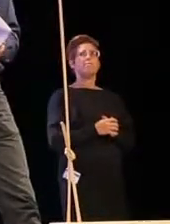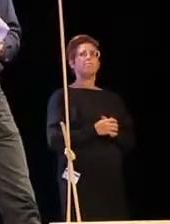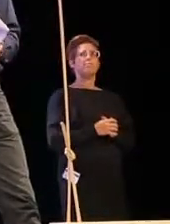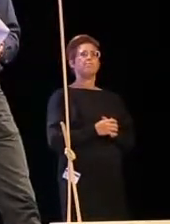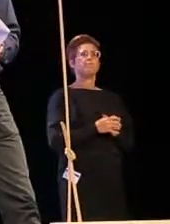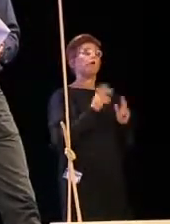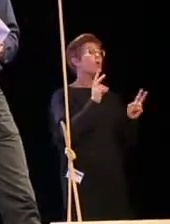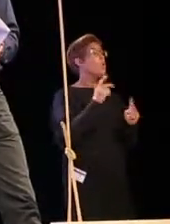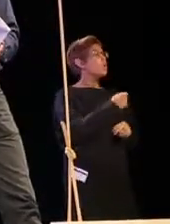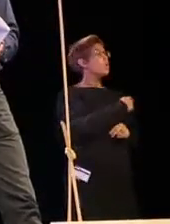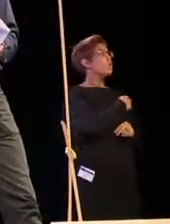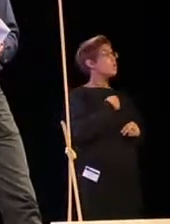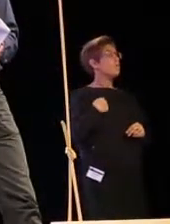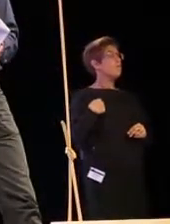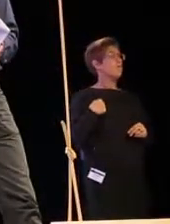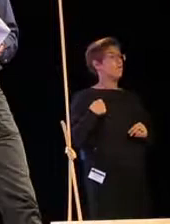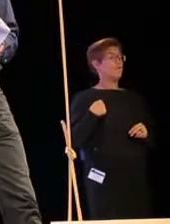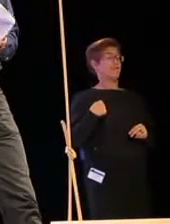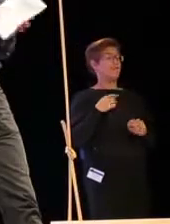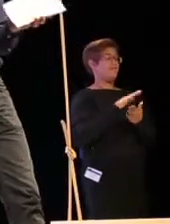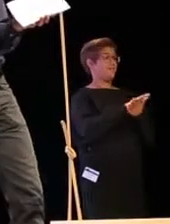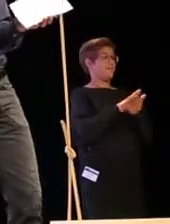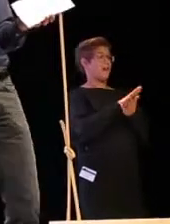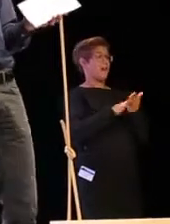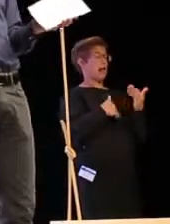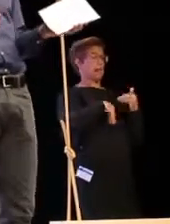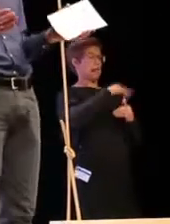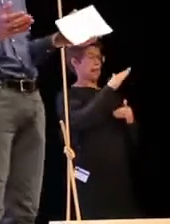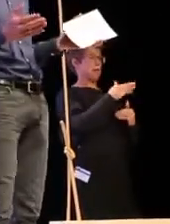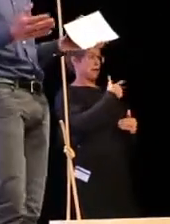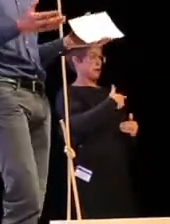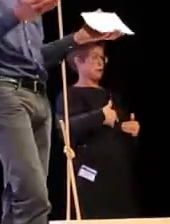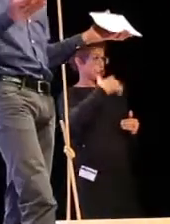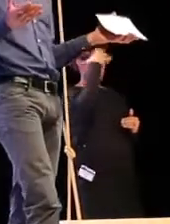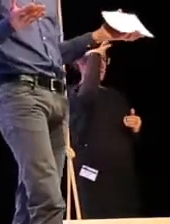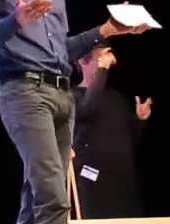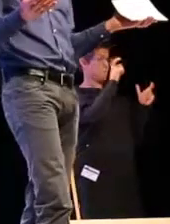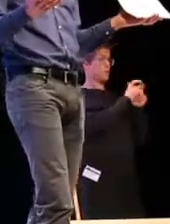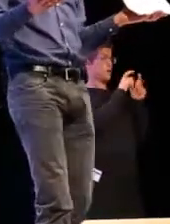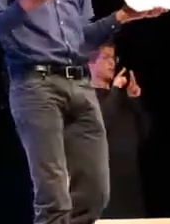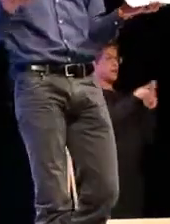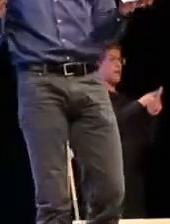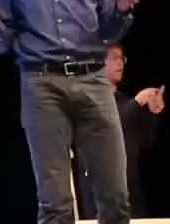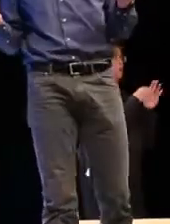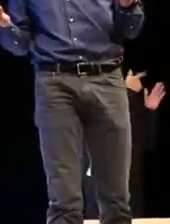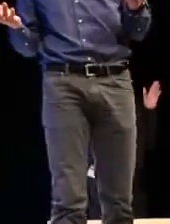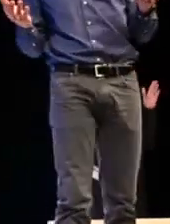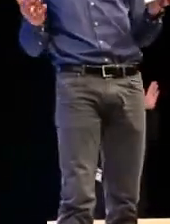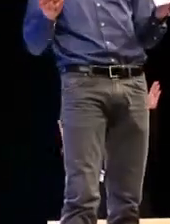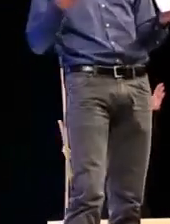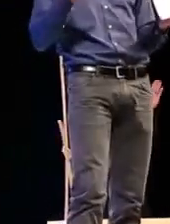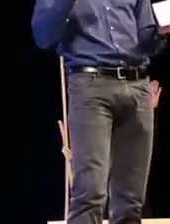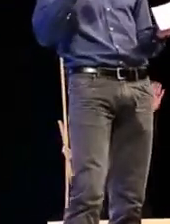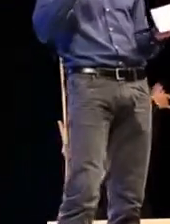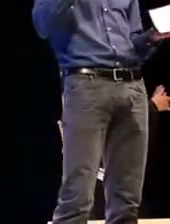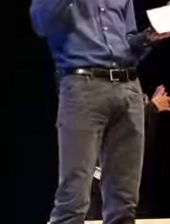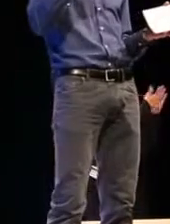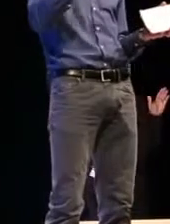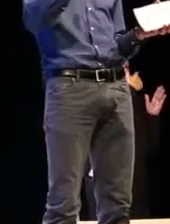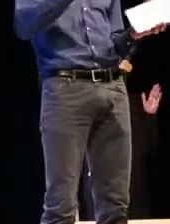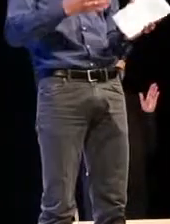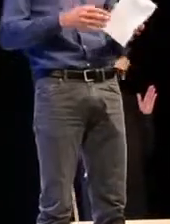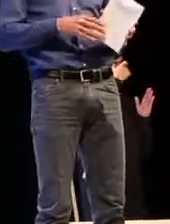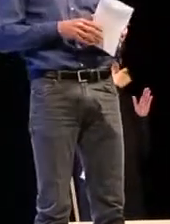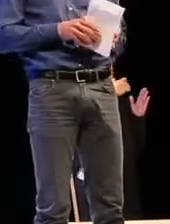säkra på att vi inte kommer göra Köpenhamnsmisstaget. Och det beror på det enkla faktumet, och det är en slump, att stats- och regeringschefer faktiskt kommer att